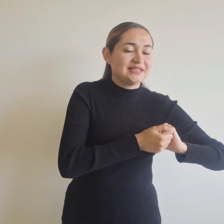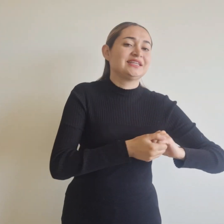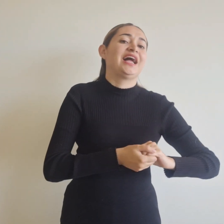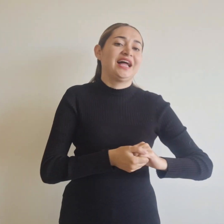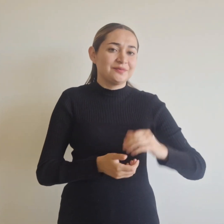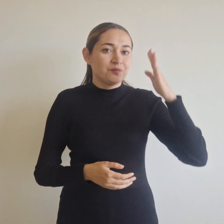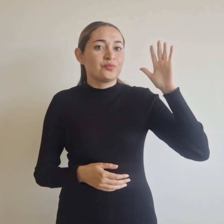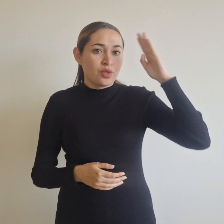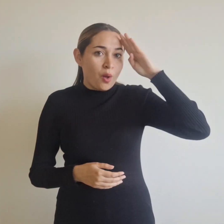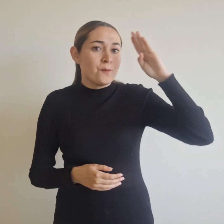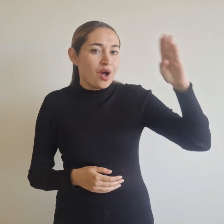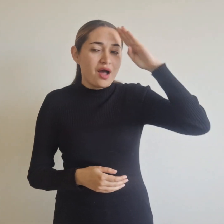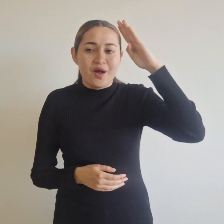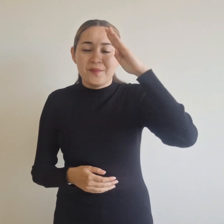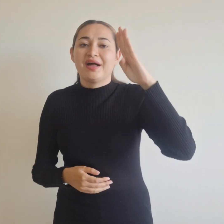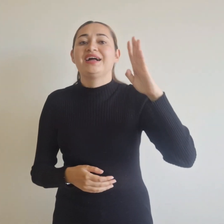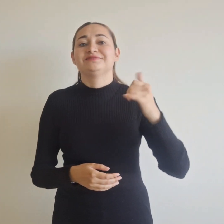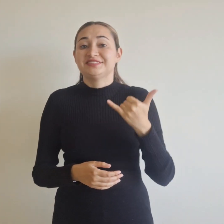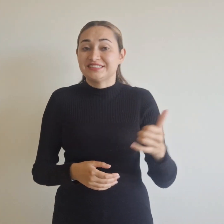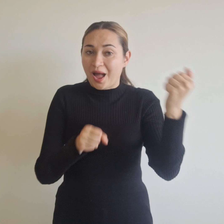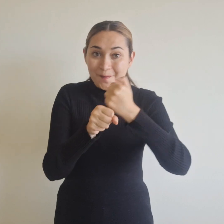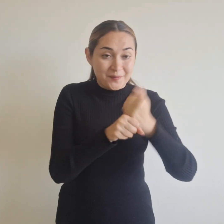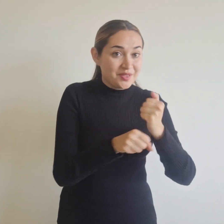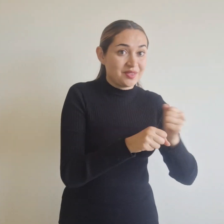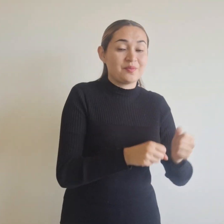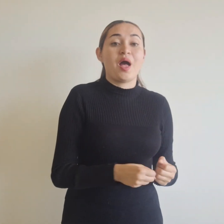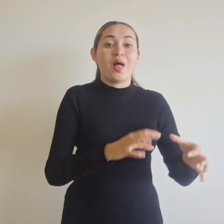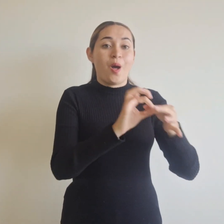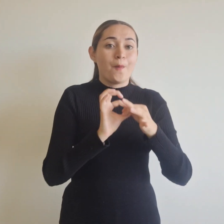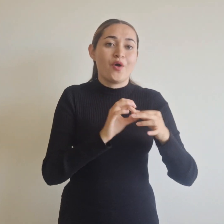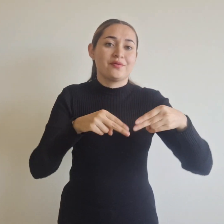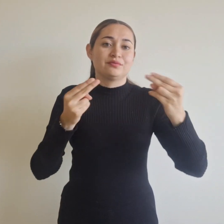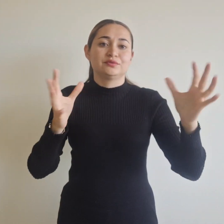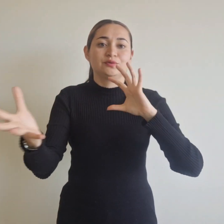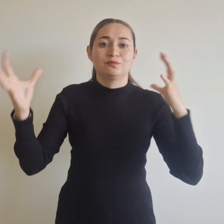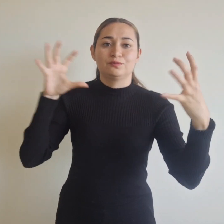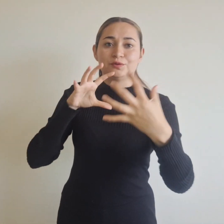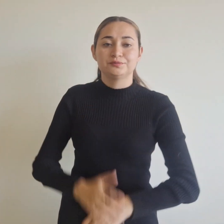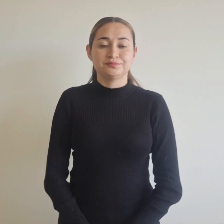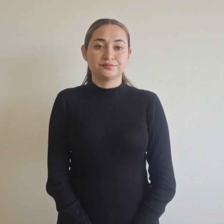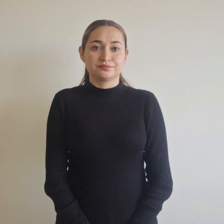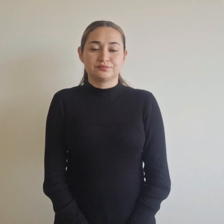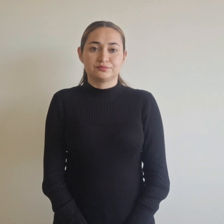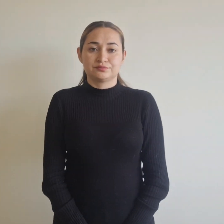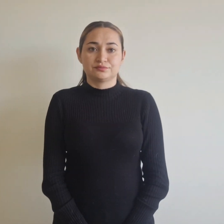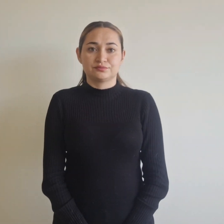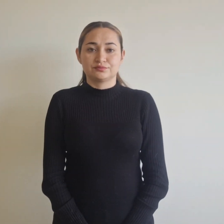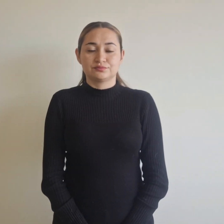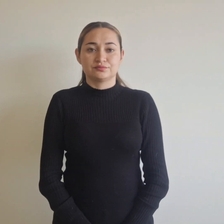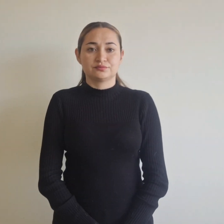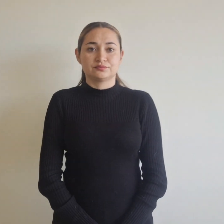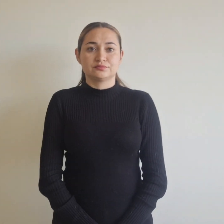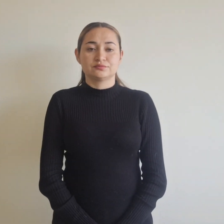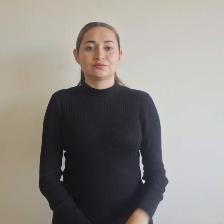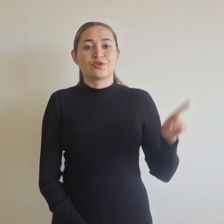ya están trabajando para conectar Tunja con el mundo. Durante la jornada de la tarde,